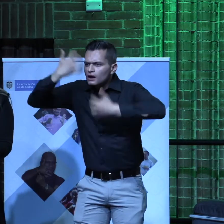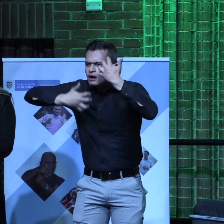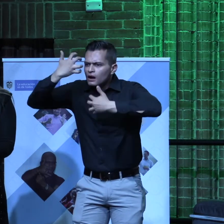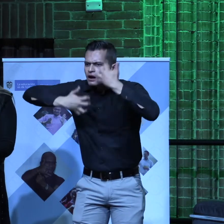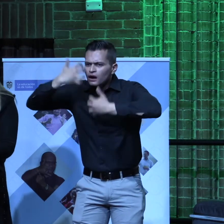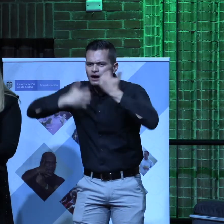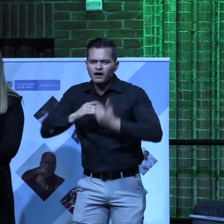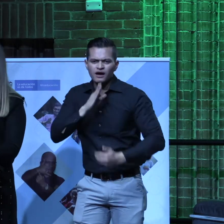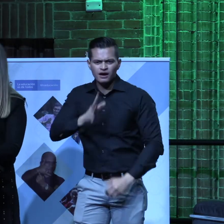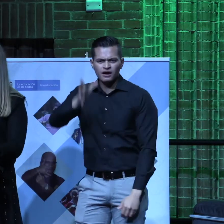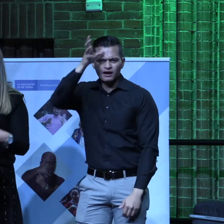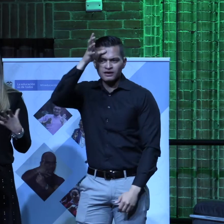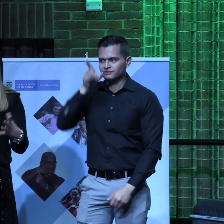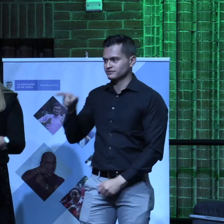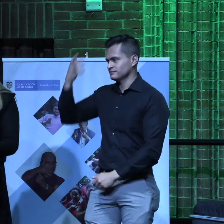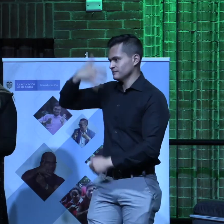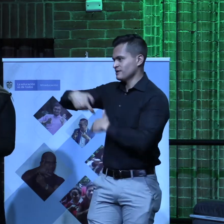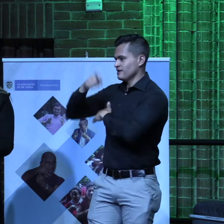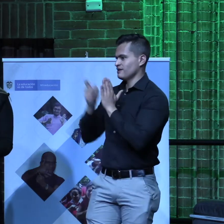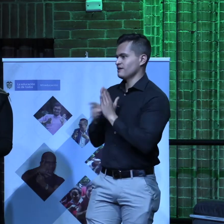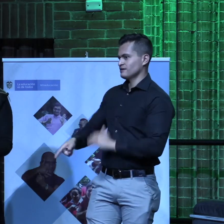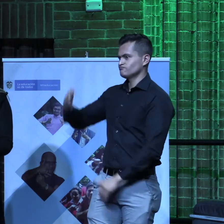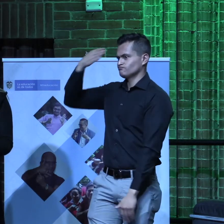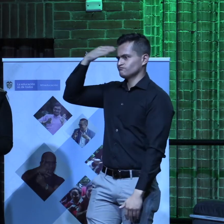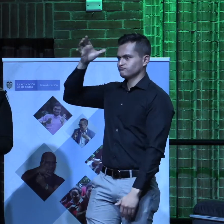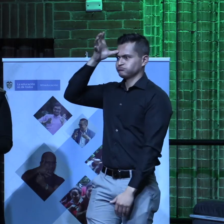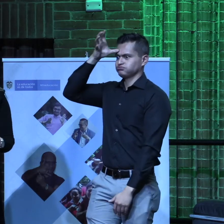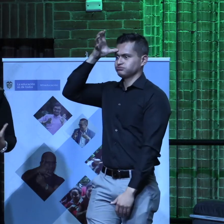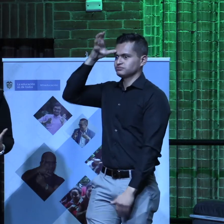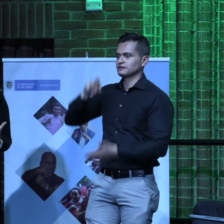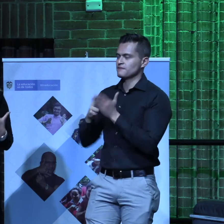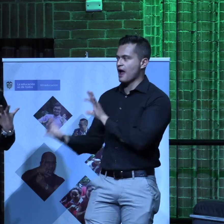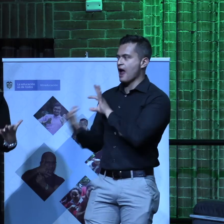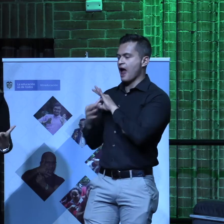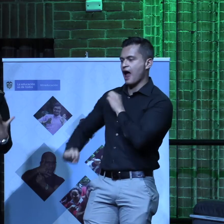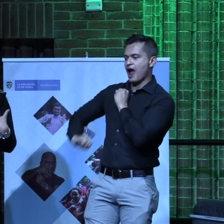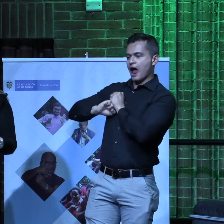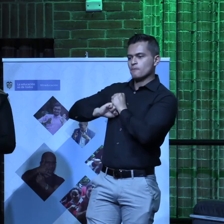ICFES y quisimos aliarnos con ellos para tener, digamos, el